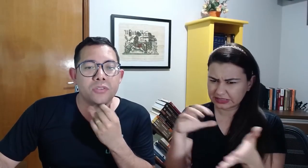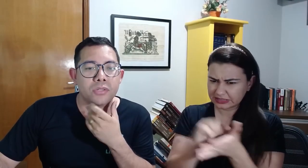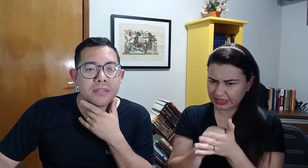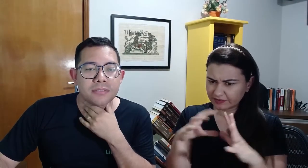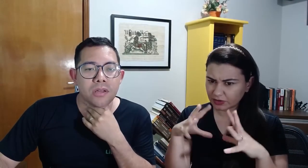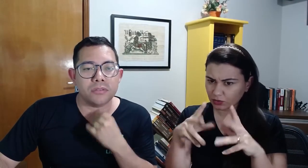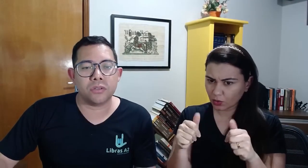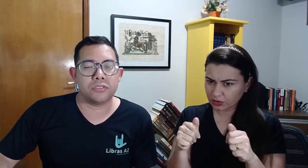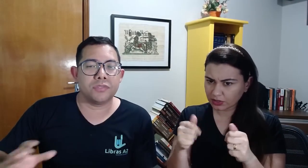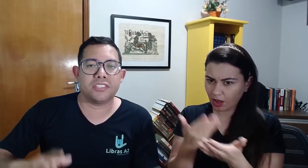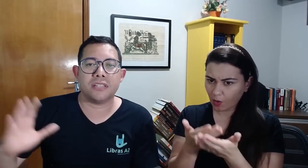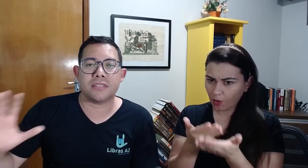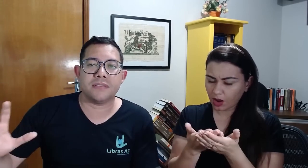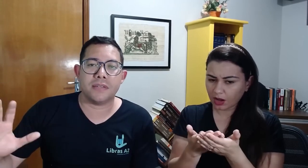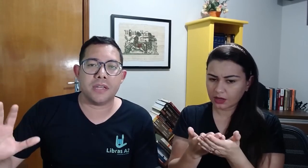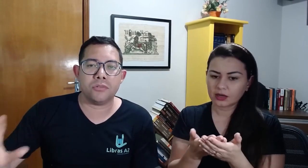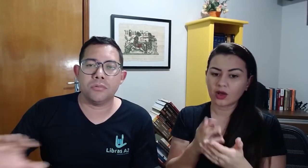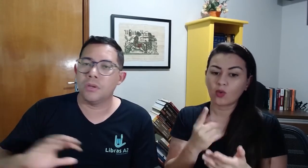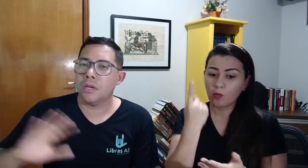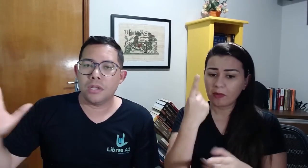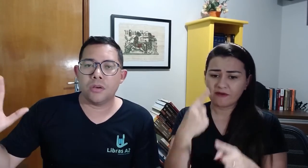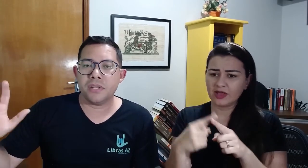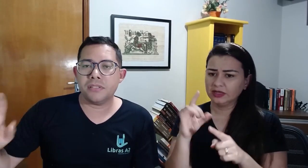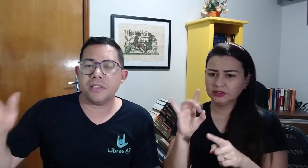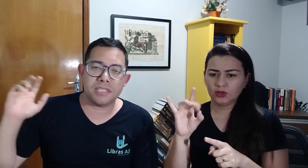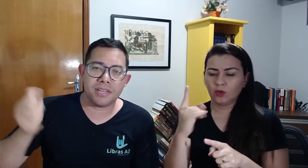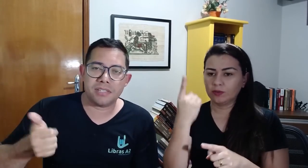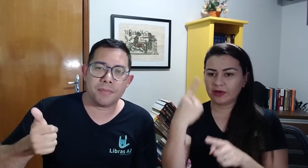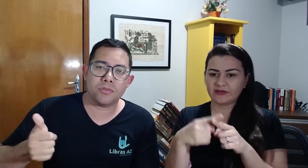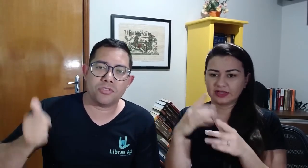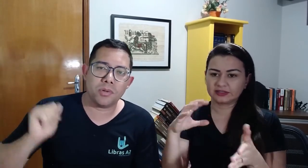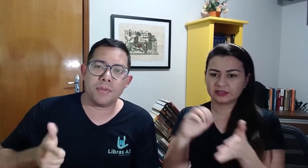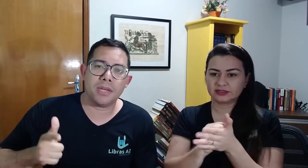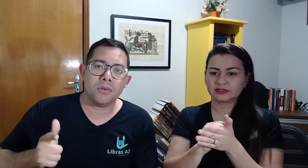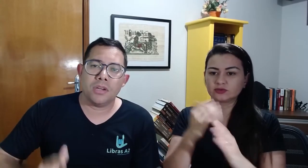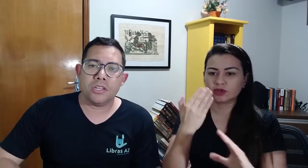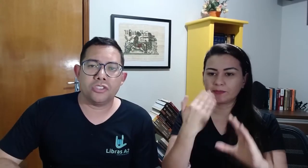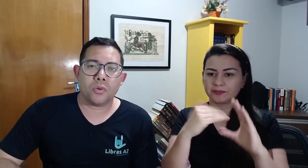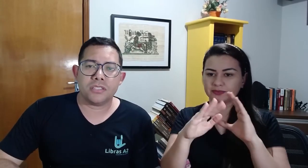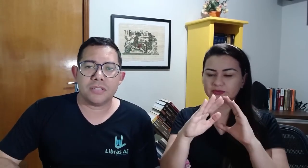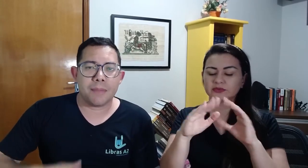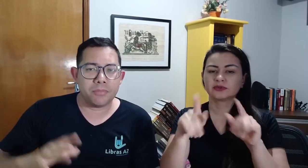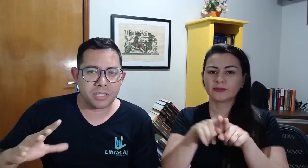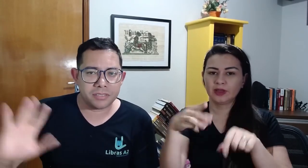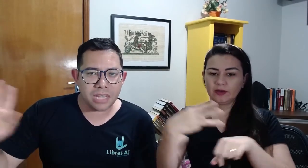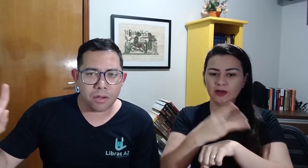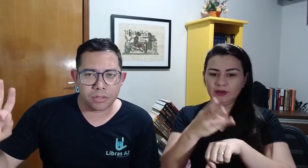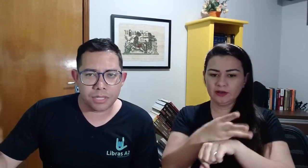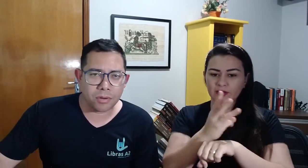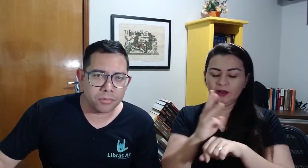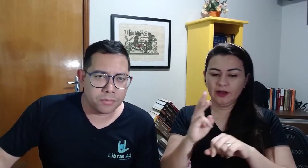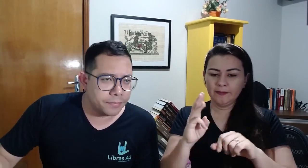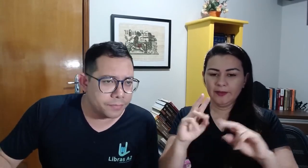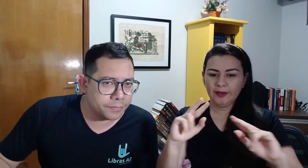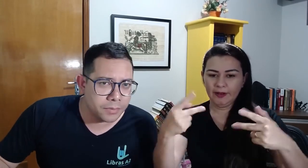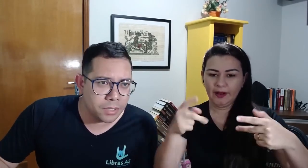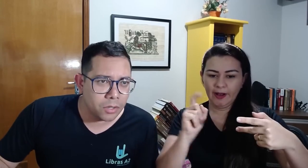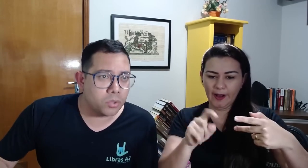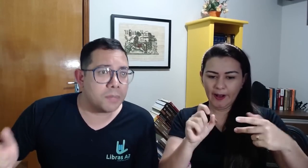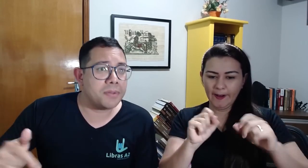todas as aulas. Não, se você já está inscrito, não precisa. Você vai receber no seu e-mail, no seu WhatsApp, os links da aula, tá bom? O que